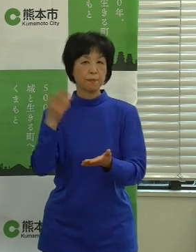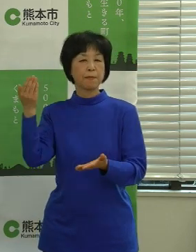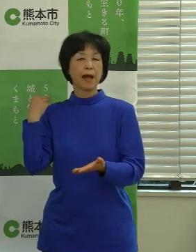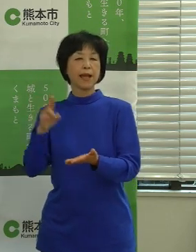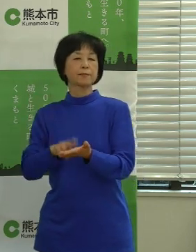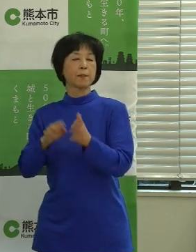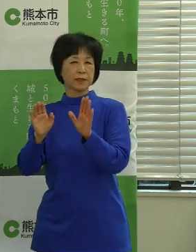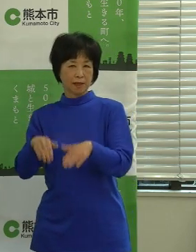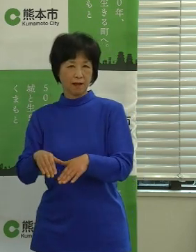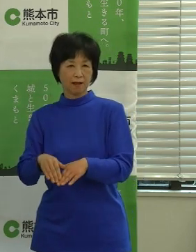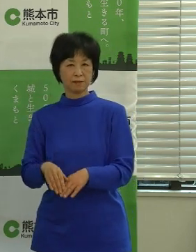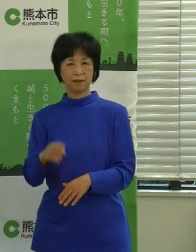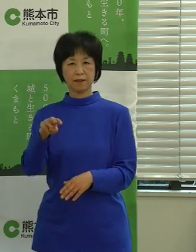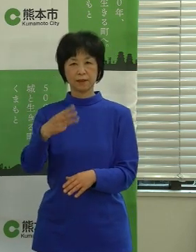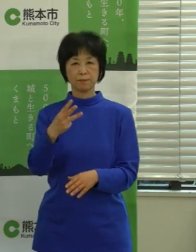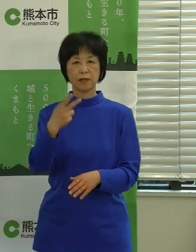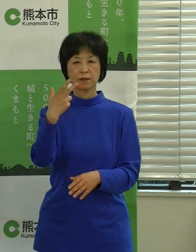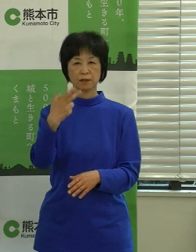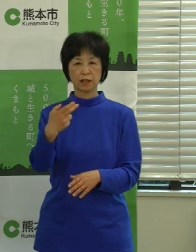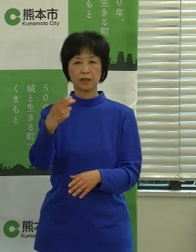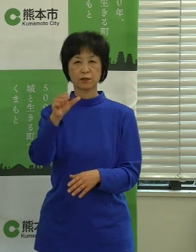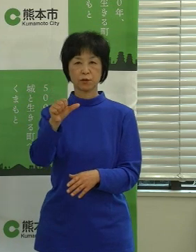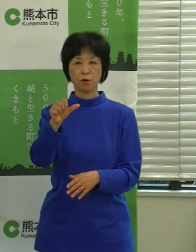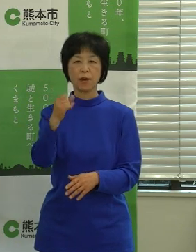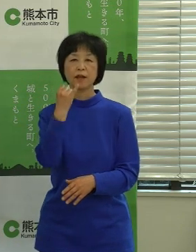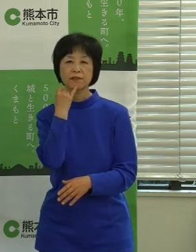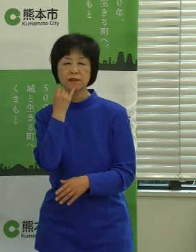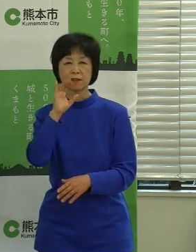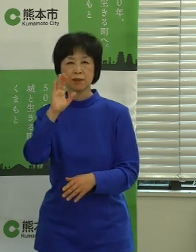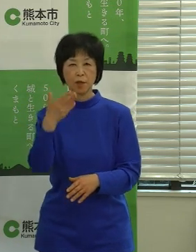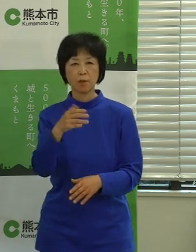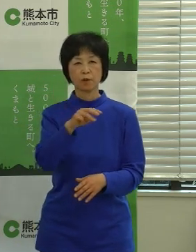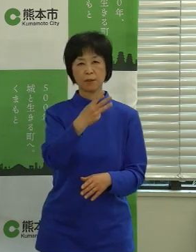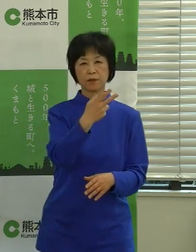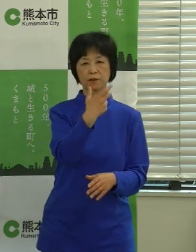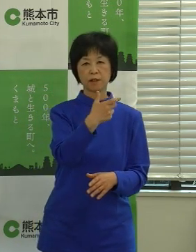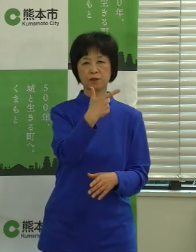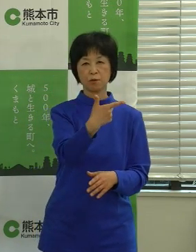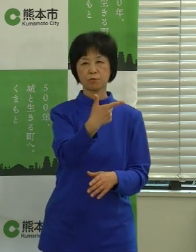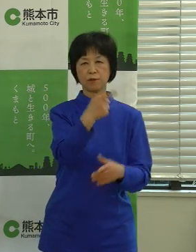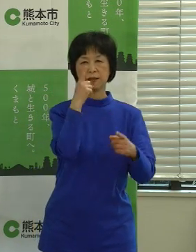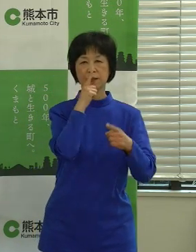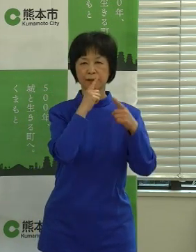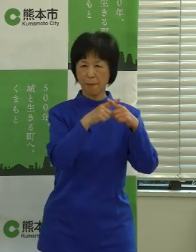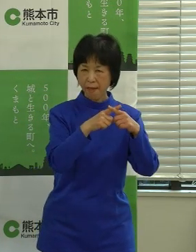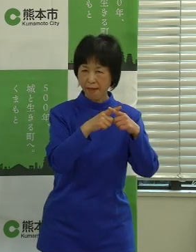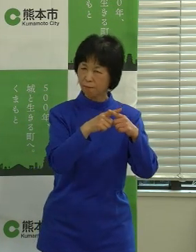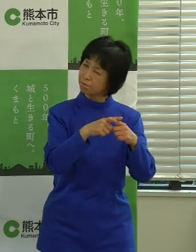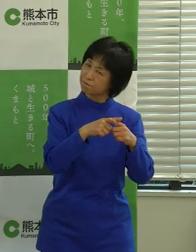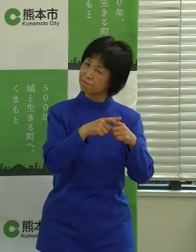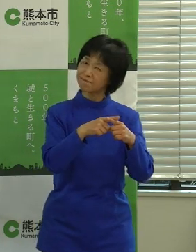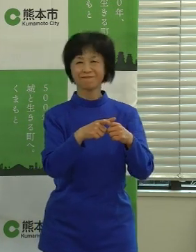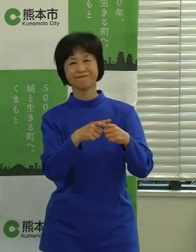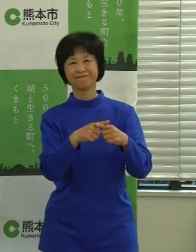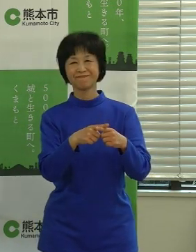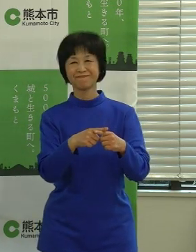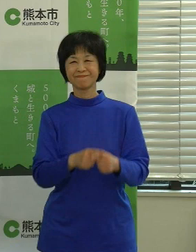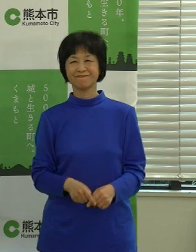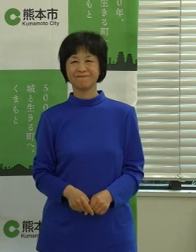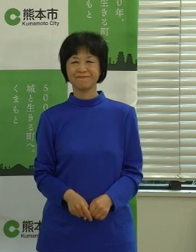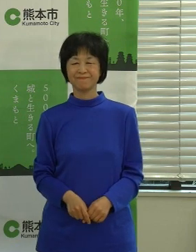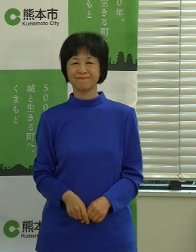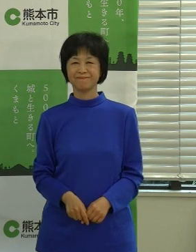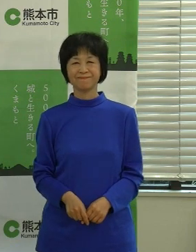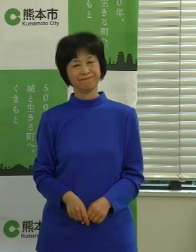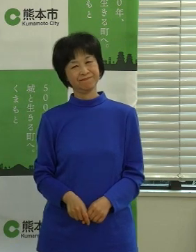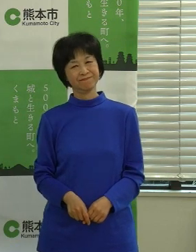375は良くて376はいけないとかっていう運用はちょっと違うんじゃないのかと。で、その倍ぐら